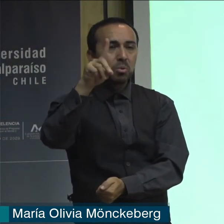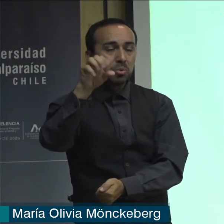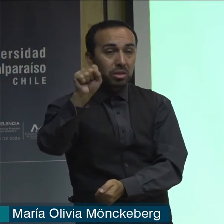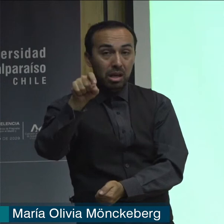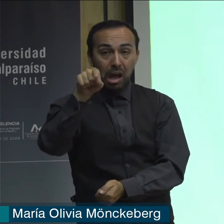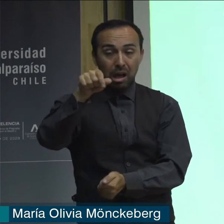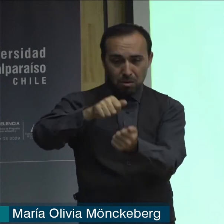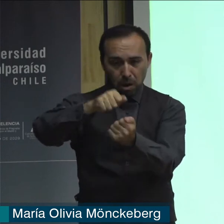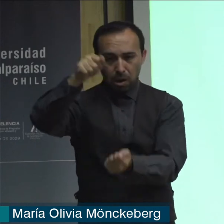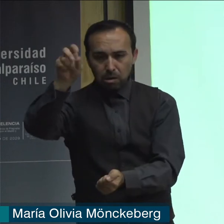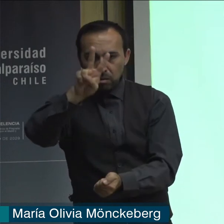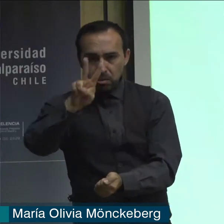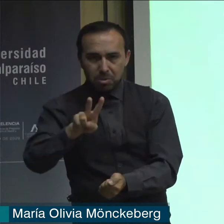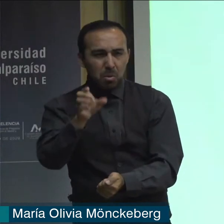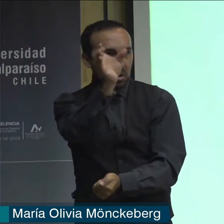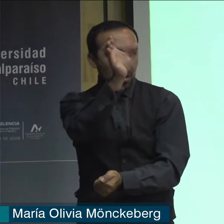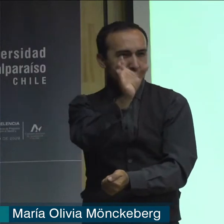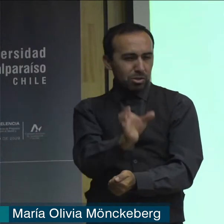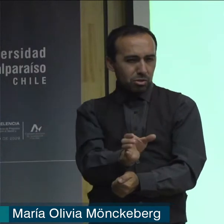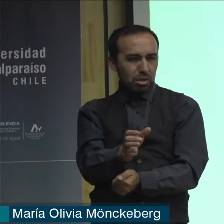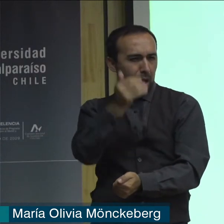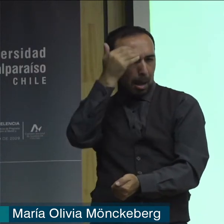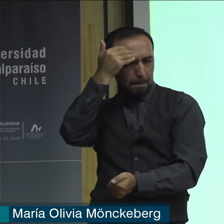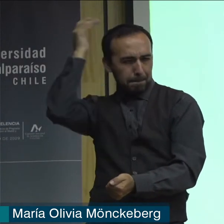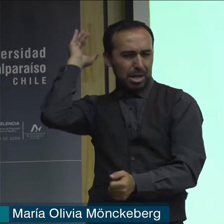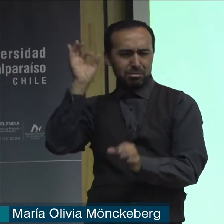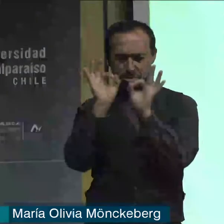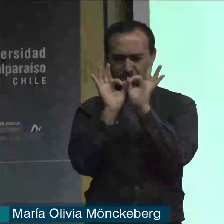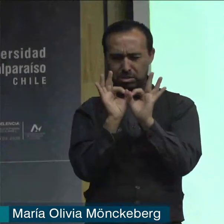supuestamente experto norteamericano